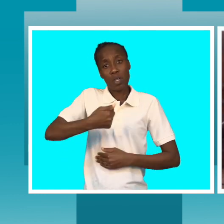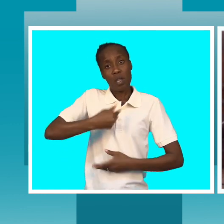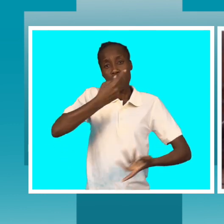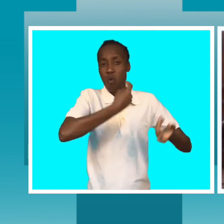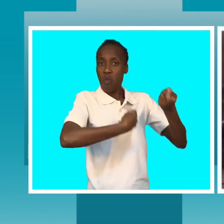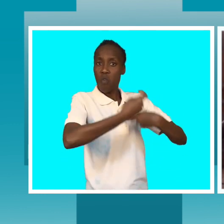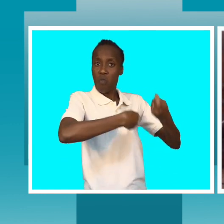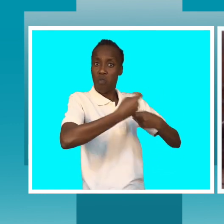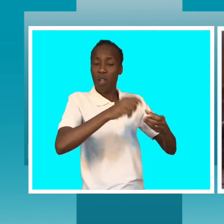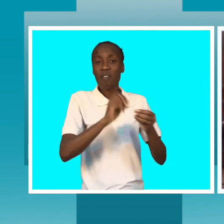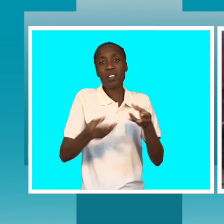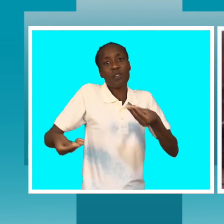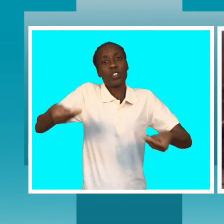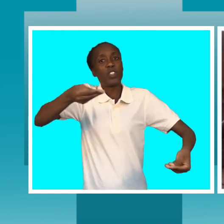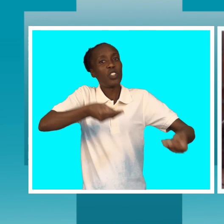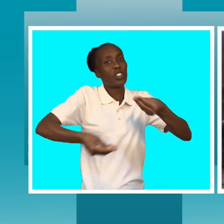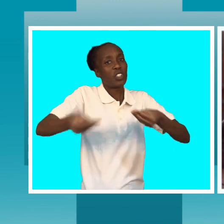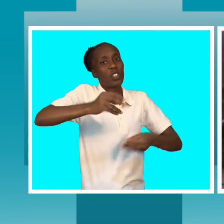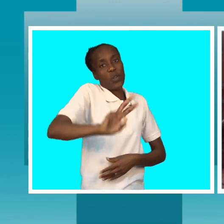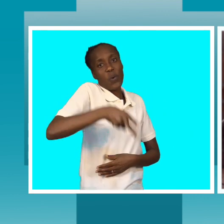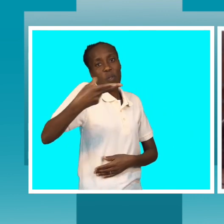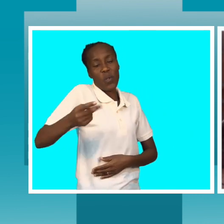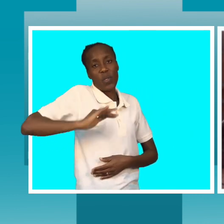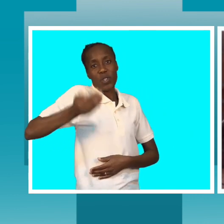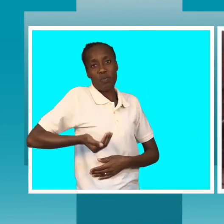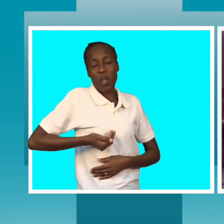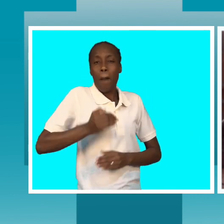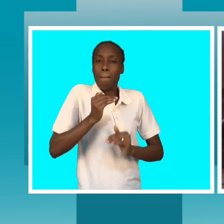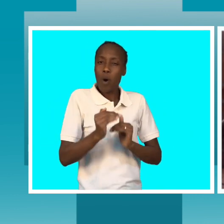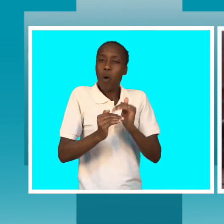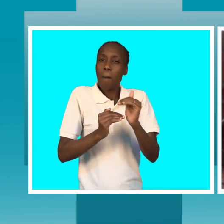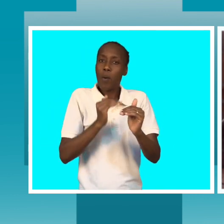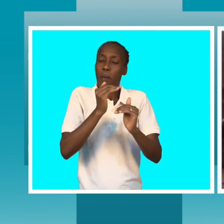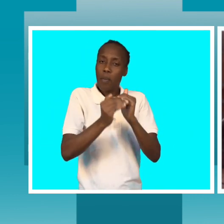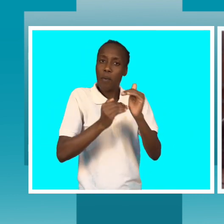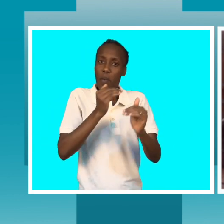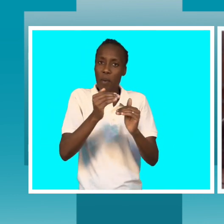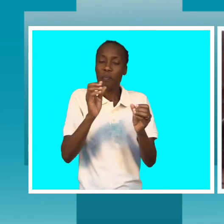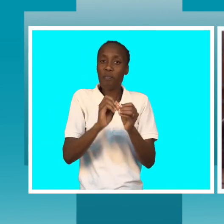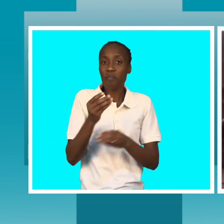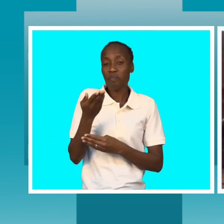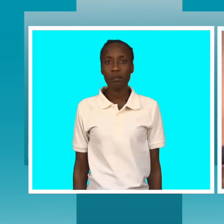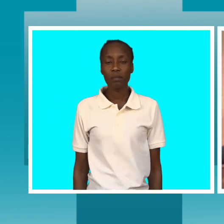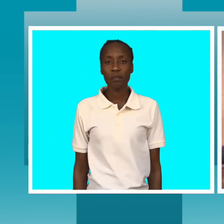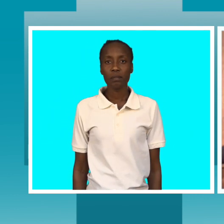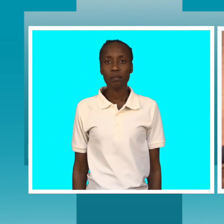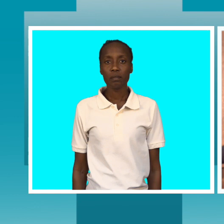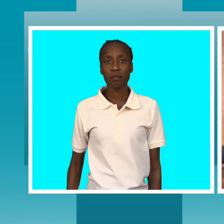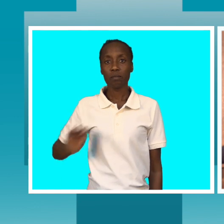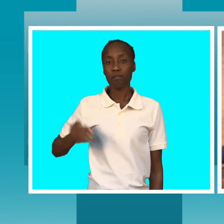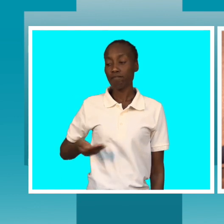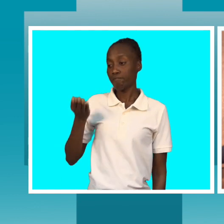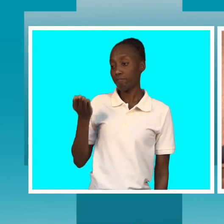as outras, pouco a pouco. É dessa maneira como consegui construir.